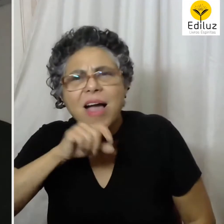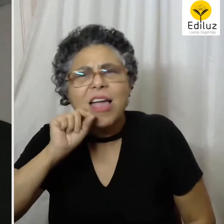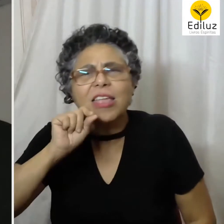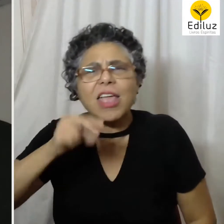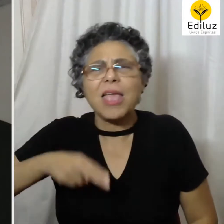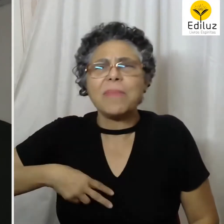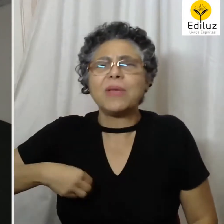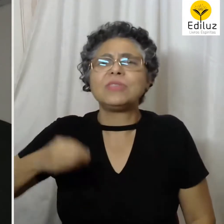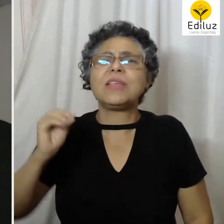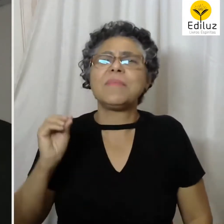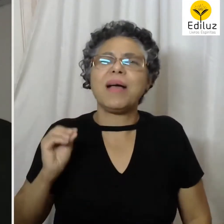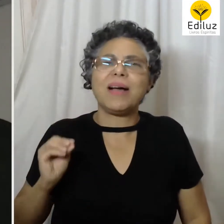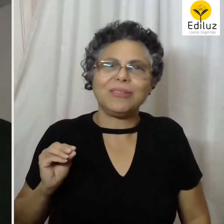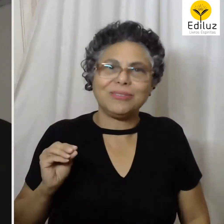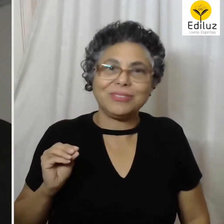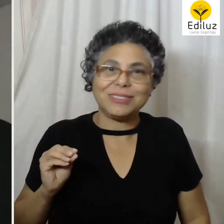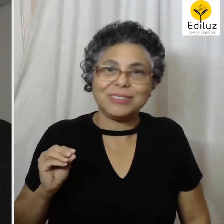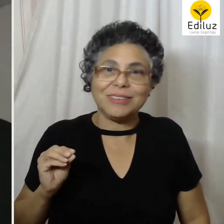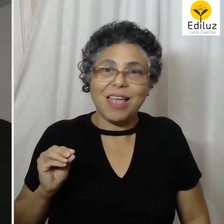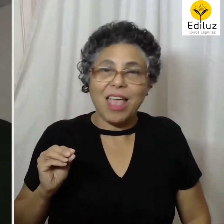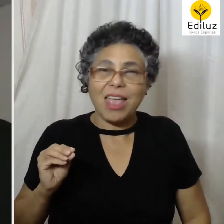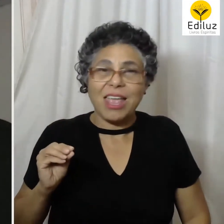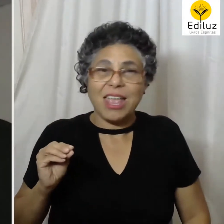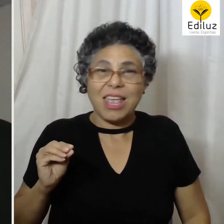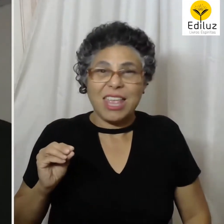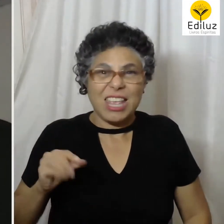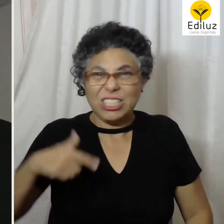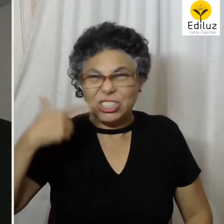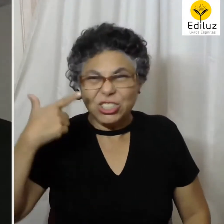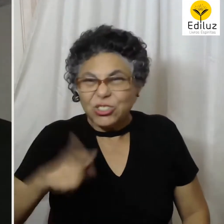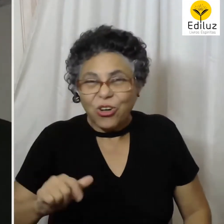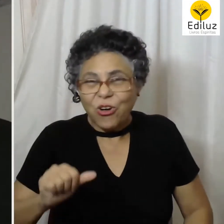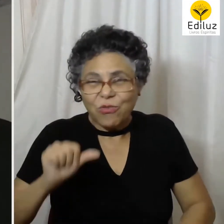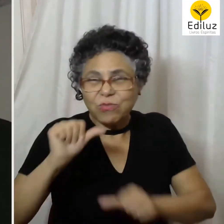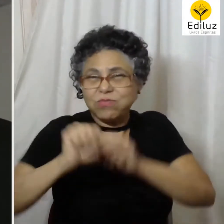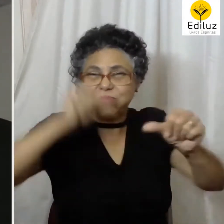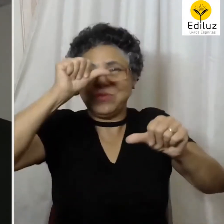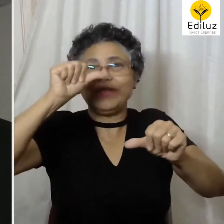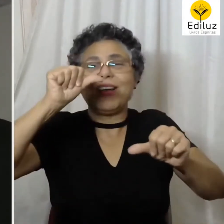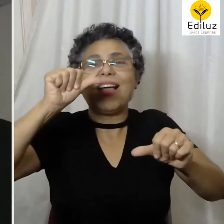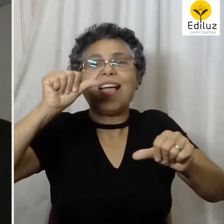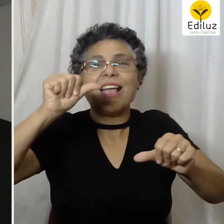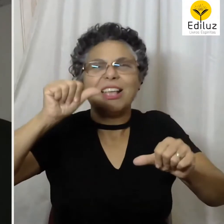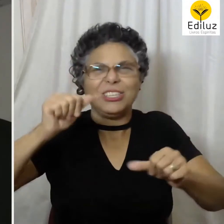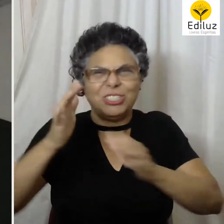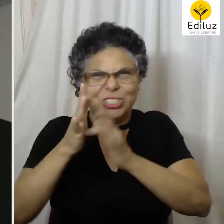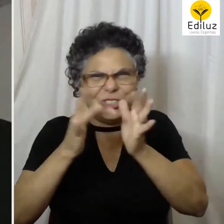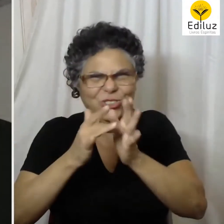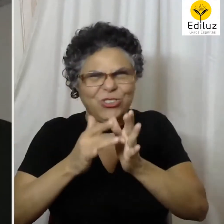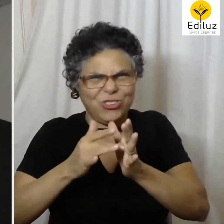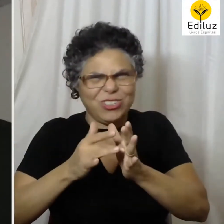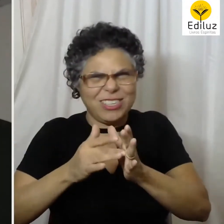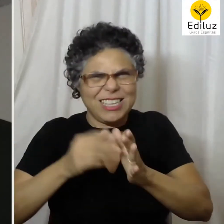irmãos? E transgredindo, mais uma vez, Jesus gostava de transgredir, né?